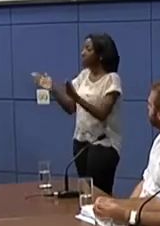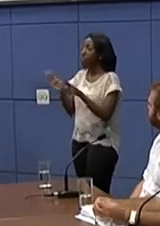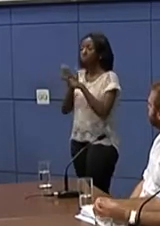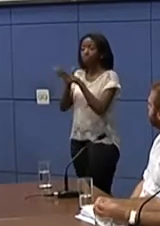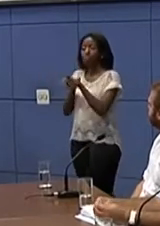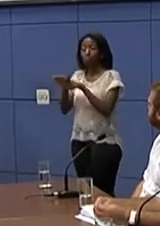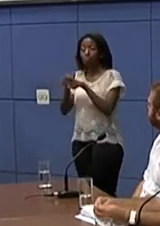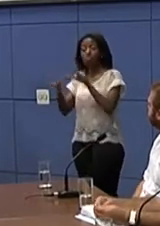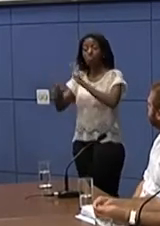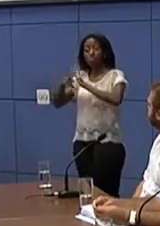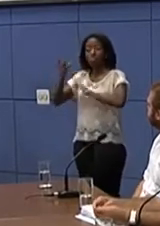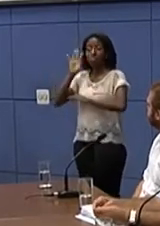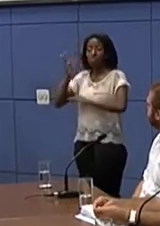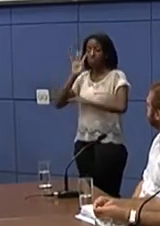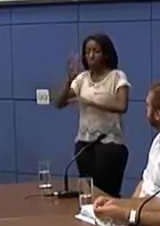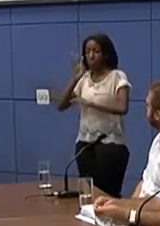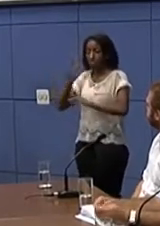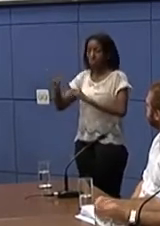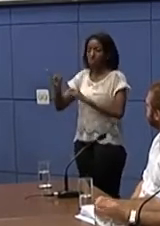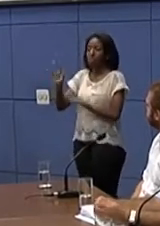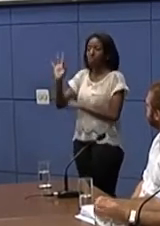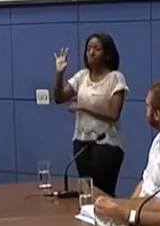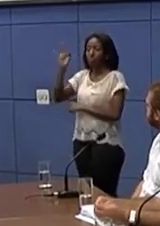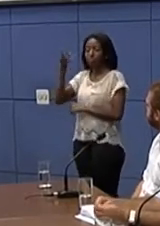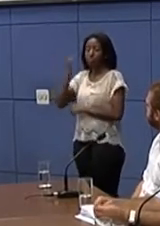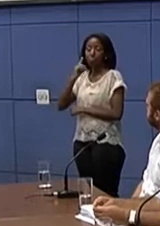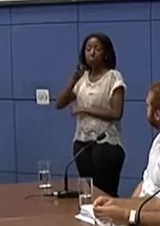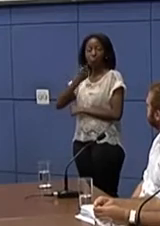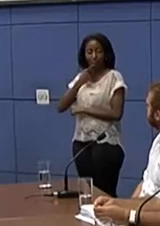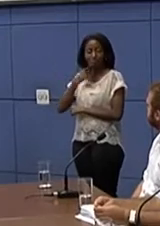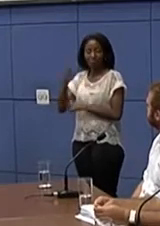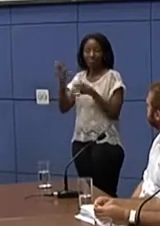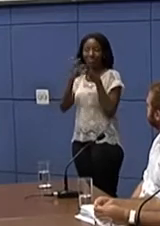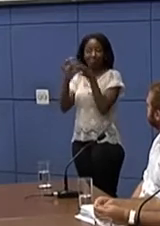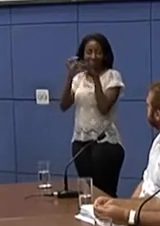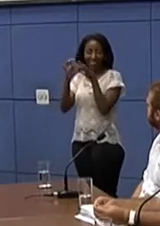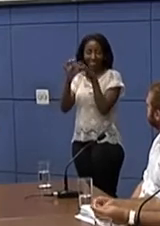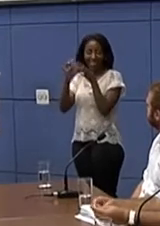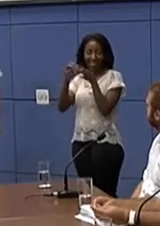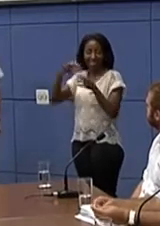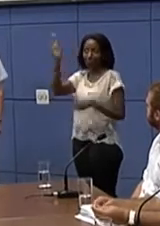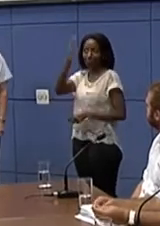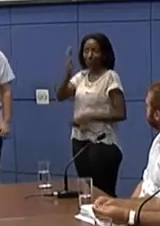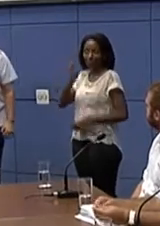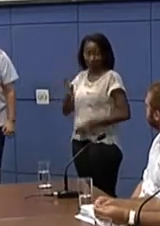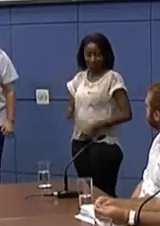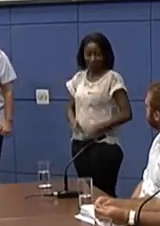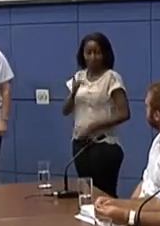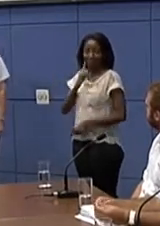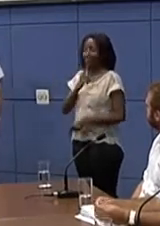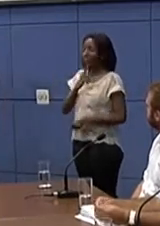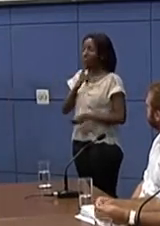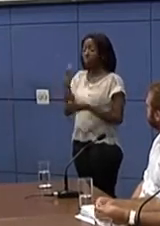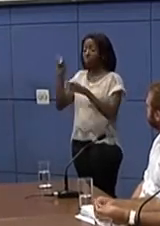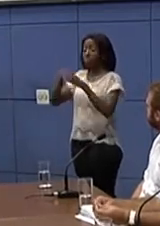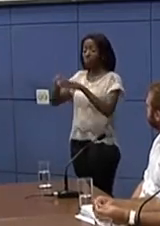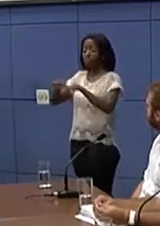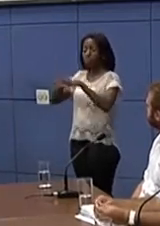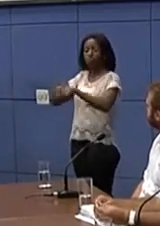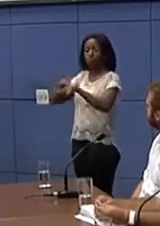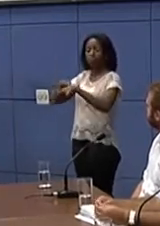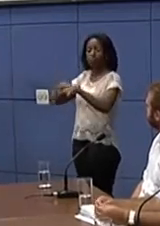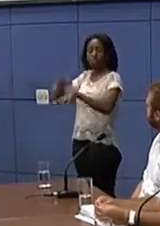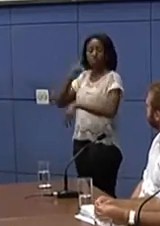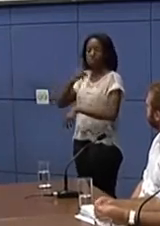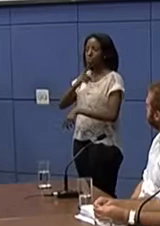acadêmica, teórica, para a Federação Nacional de Educação de Surdos. E, dentro do movimento surdo, eu